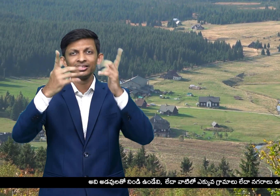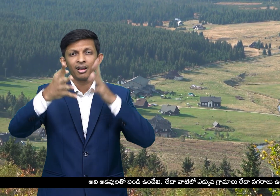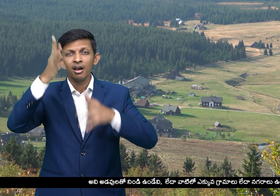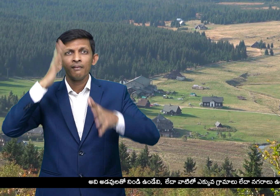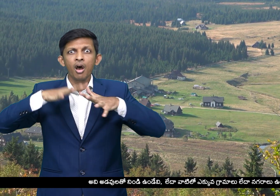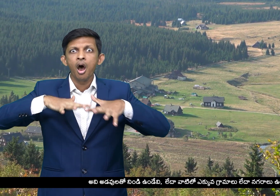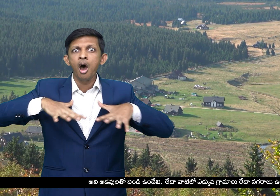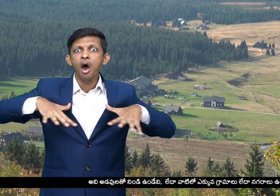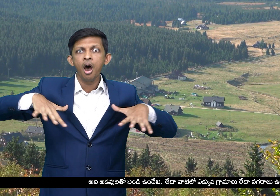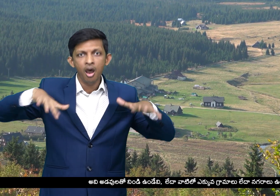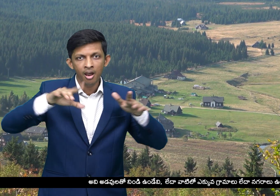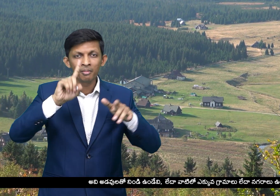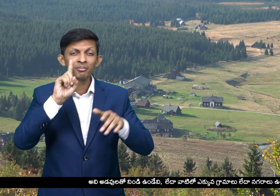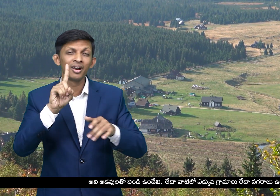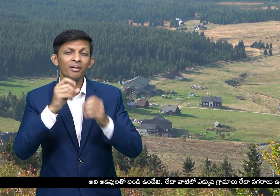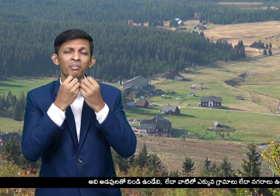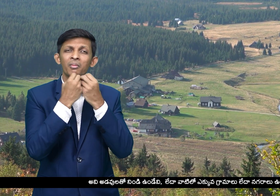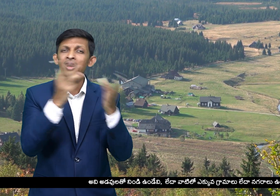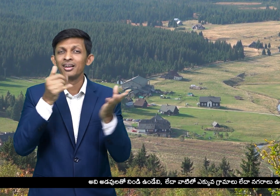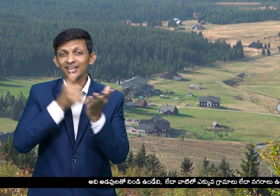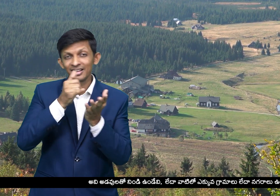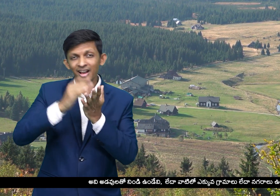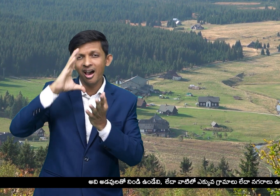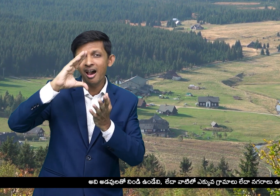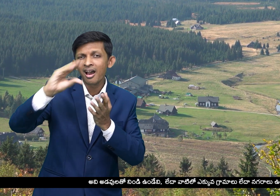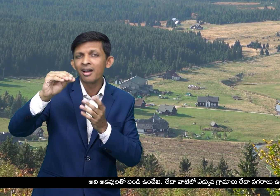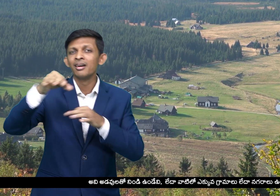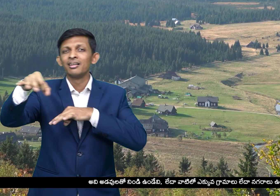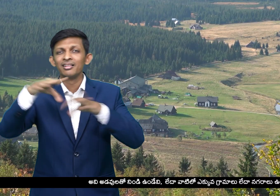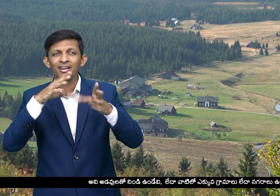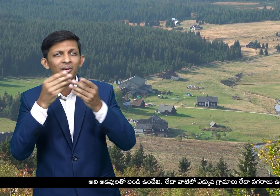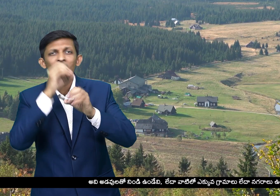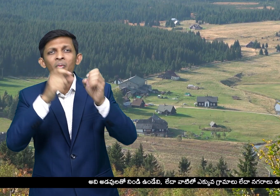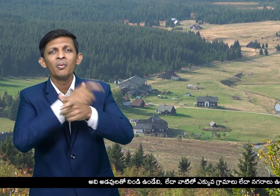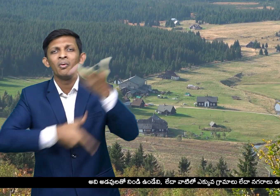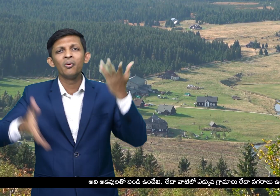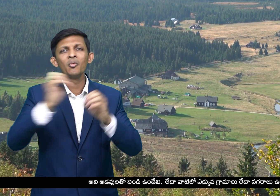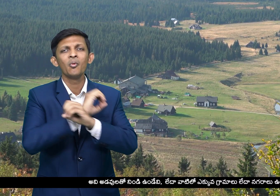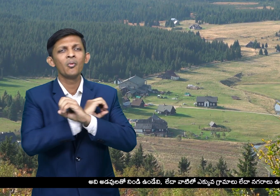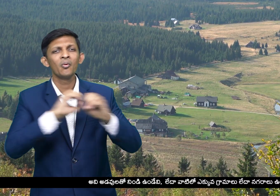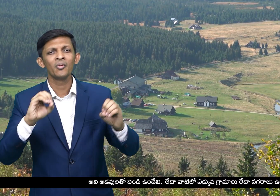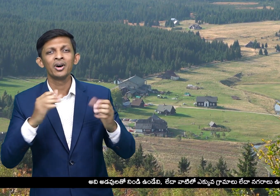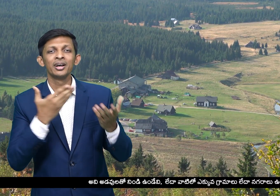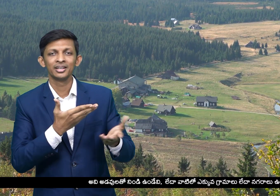అవి అడవులతో నిండి ఉండేవి లేదా వాటిలో ఎక్కువ గ్రామాలు లేదా నగరాలు ఉండేవి